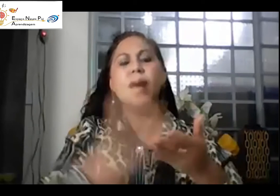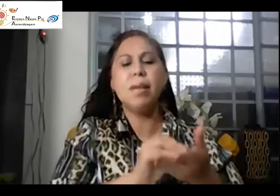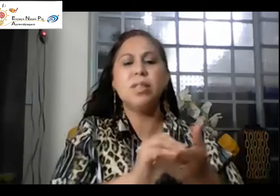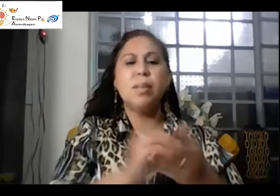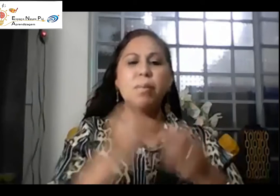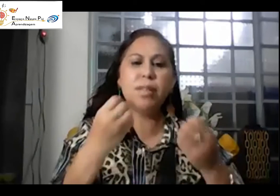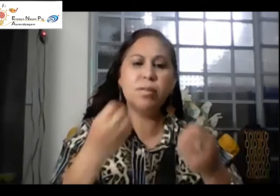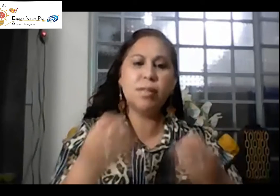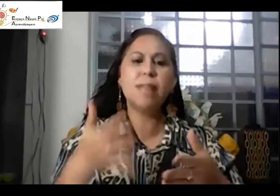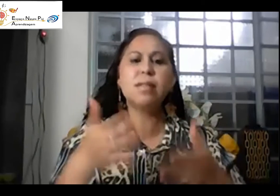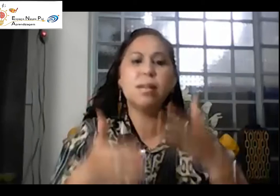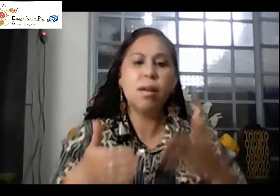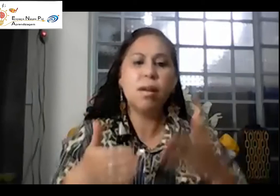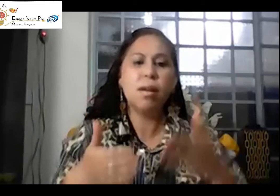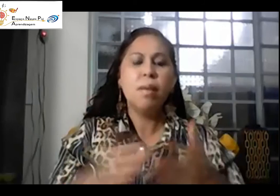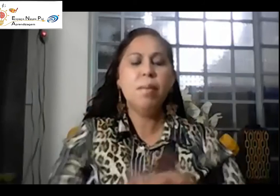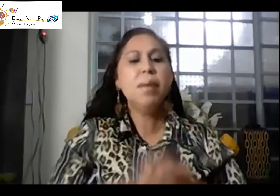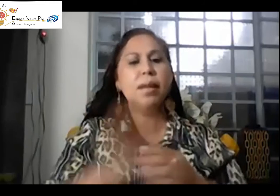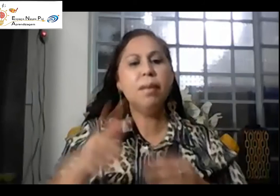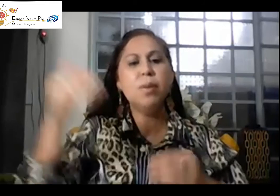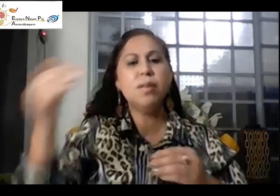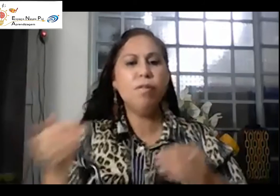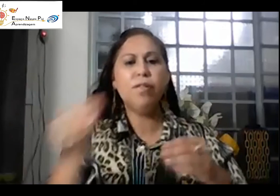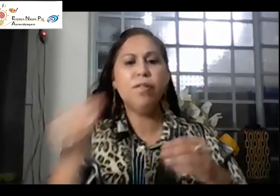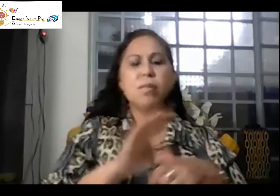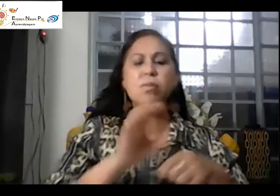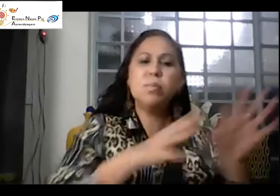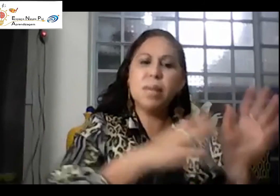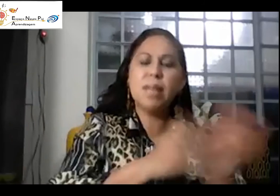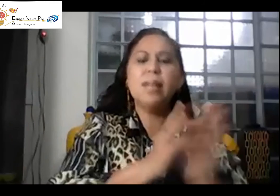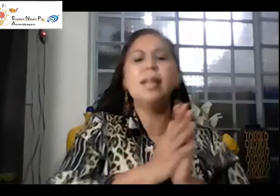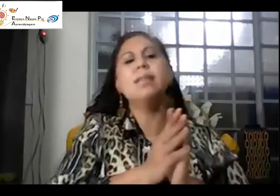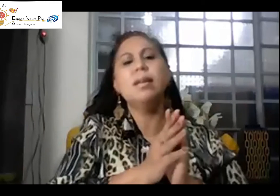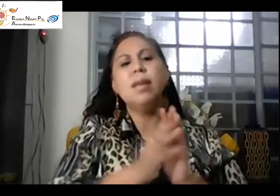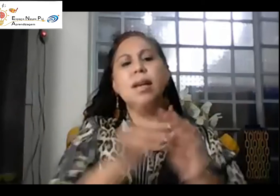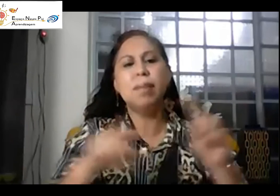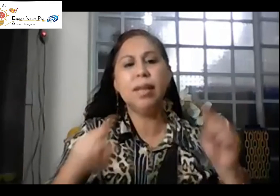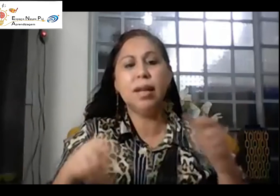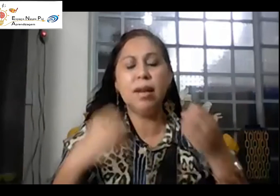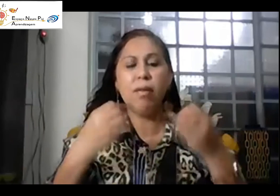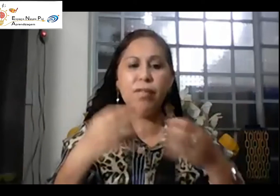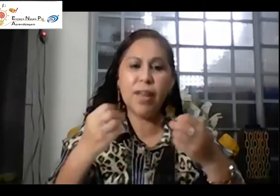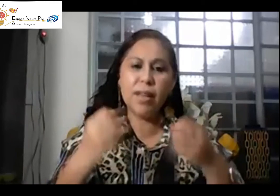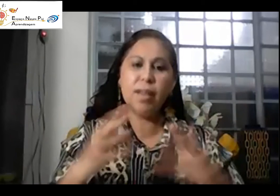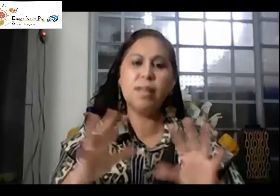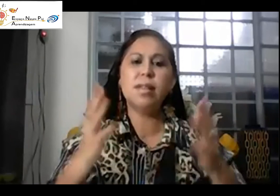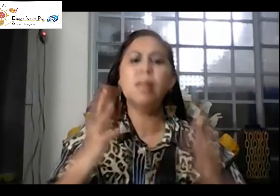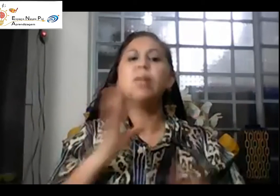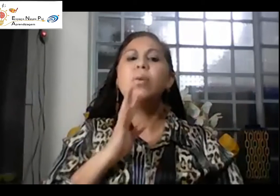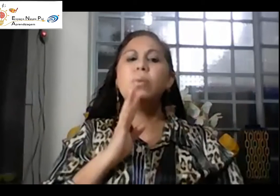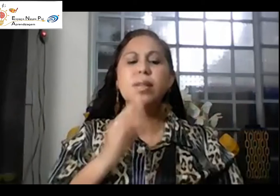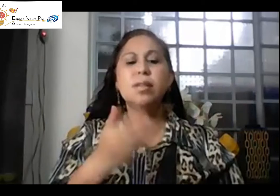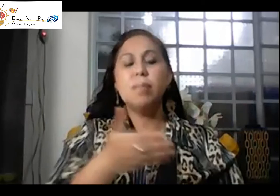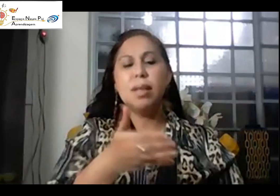colocar mais, tá bom? Vocês vão ter acesso. Mesmo quem depois não for fazer o curso, mas está tendo acesso àquele material que vai enriquecer